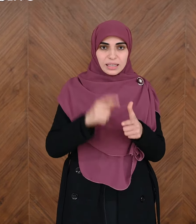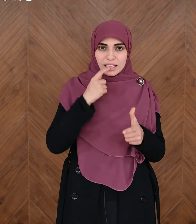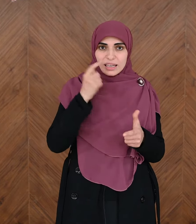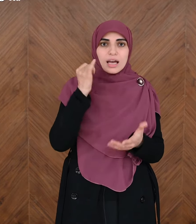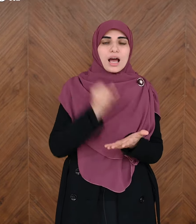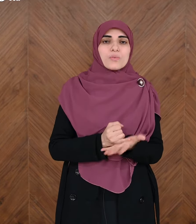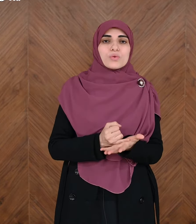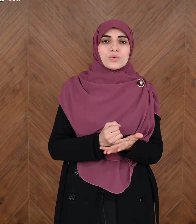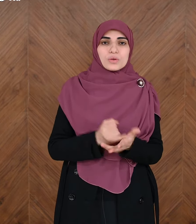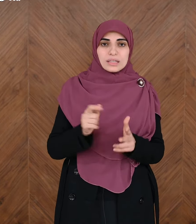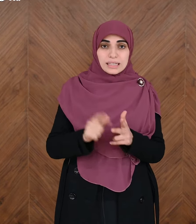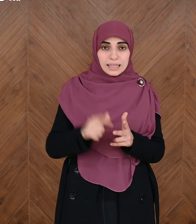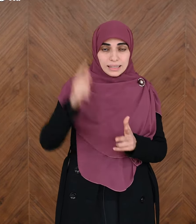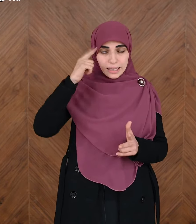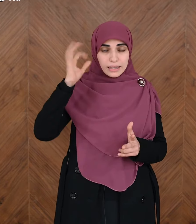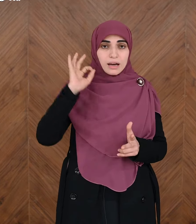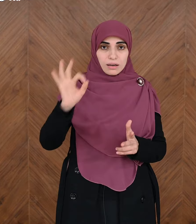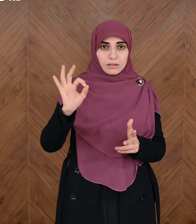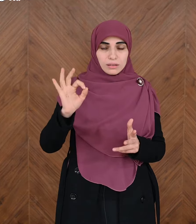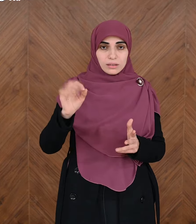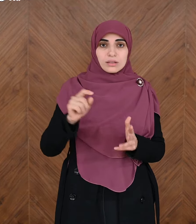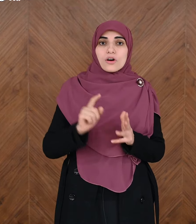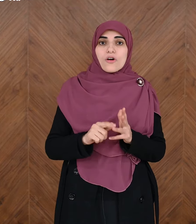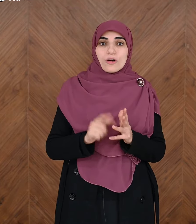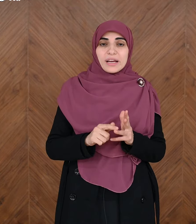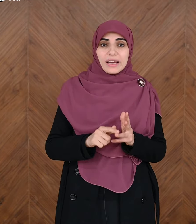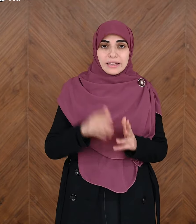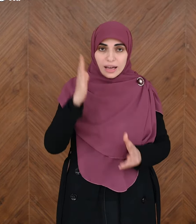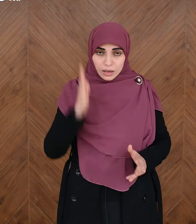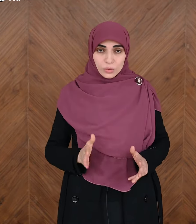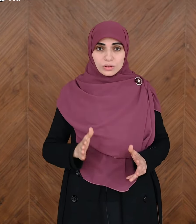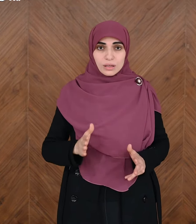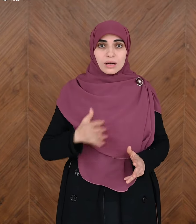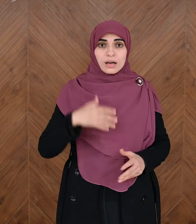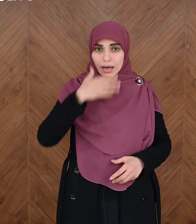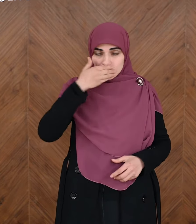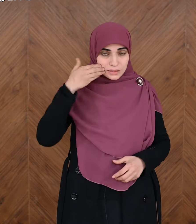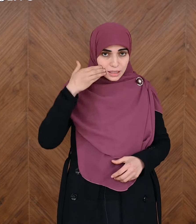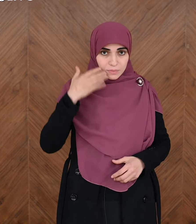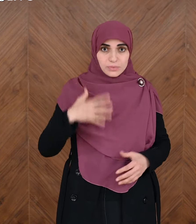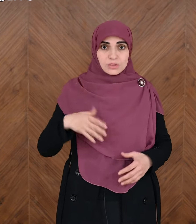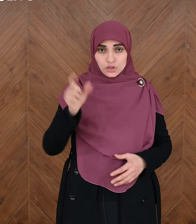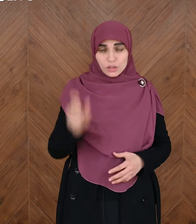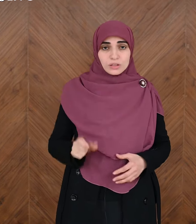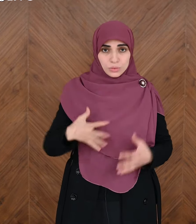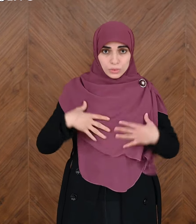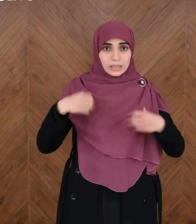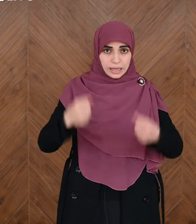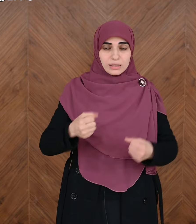حاجة البلوغ، تالت حاجة العقل، رابع حاجة القدرة على الصيام، إن الشخص يكون قادر